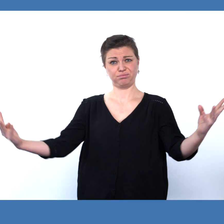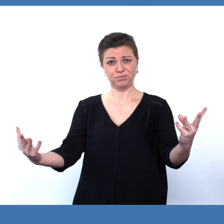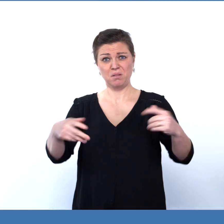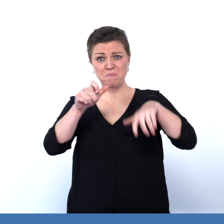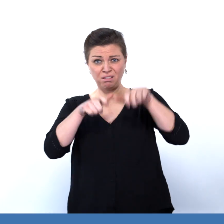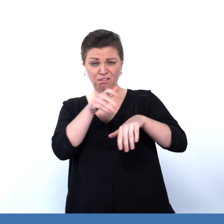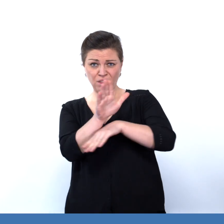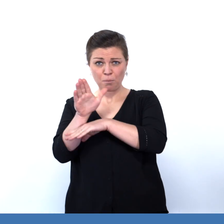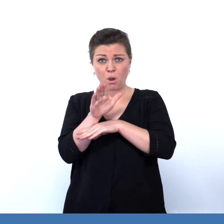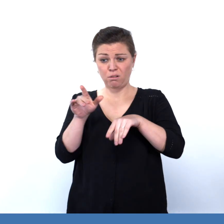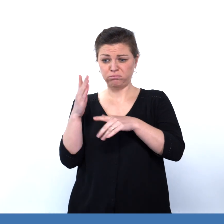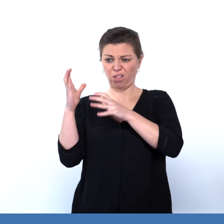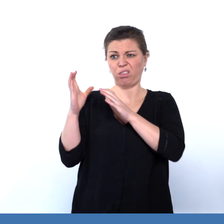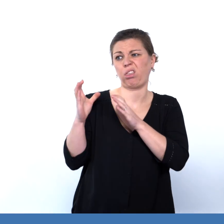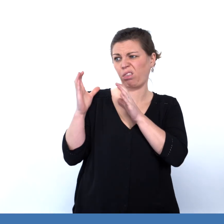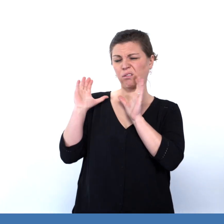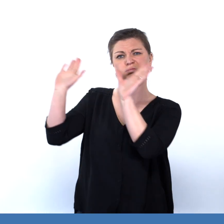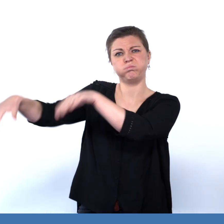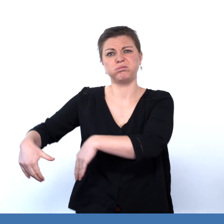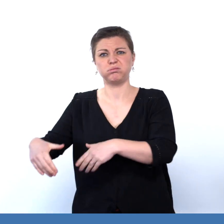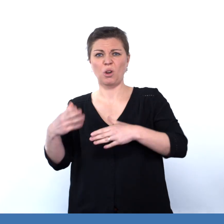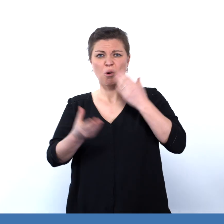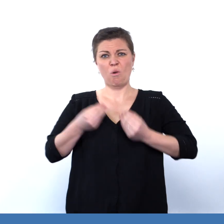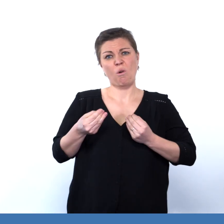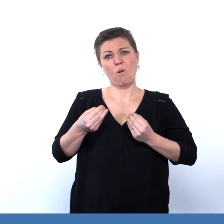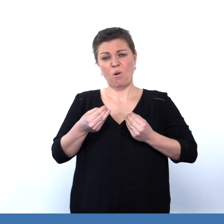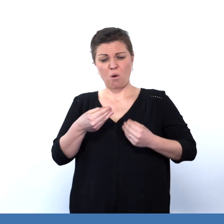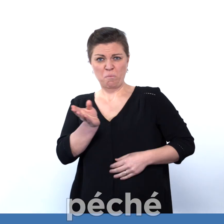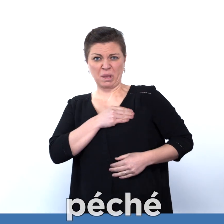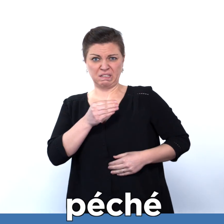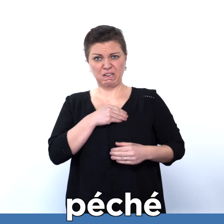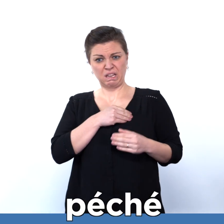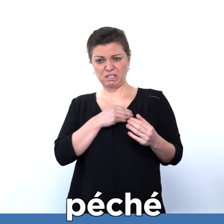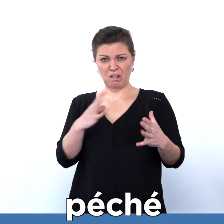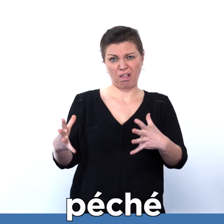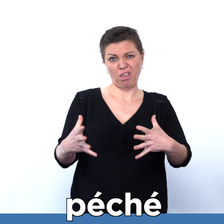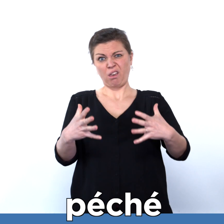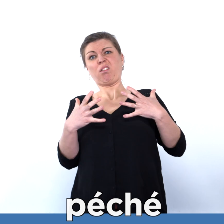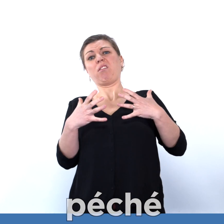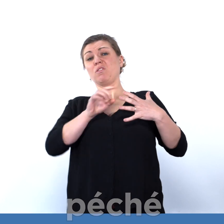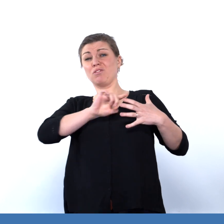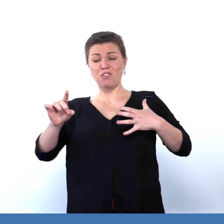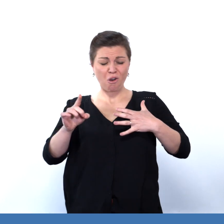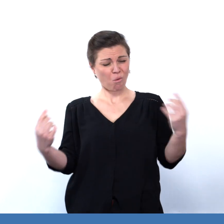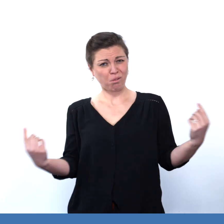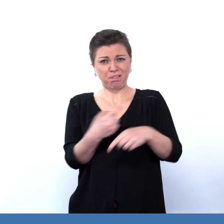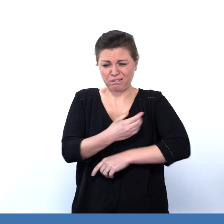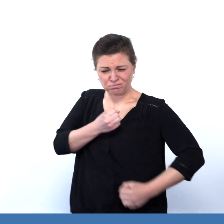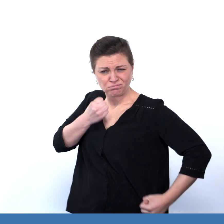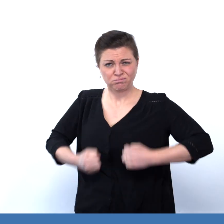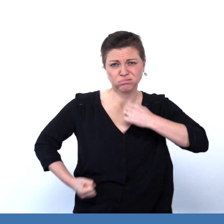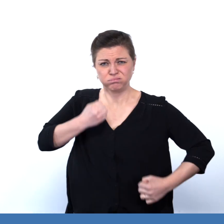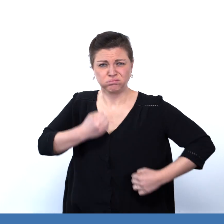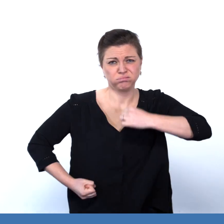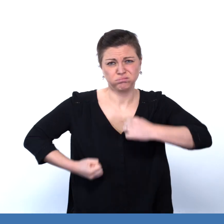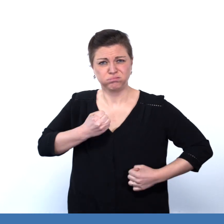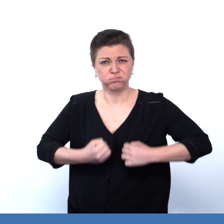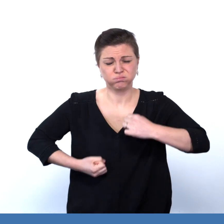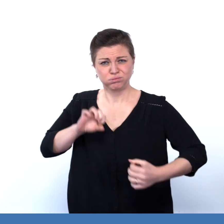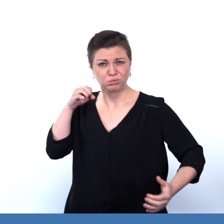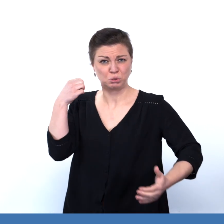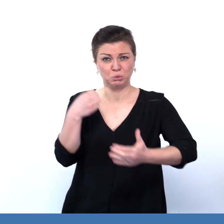témoins, rejetons tout fardeau et le péché qui nous enveloppe si facilement et courons avec persévérance dans la carrière qui nous est